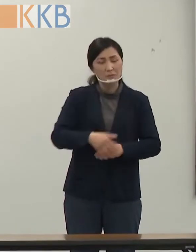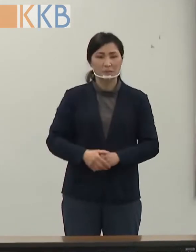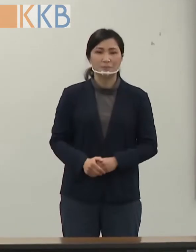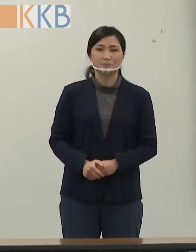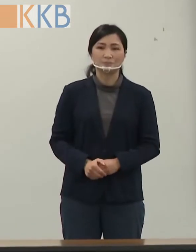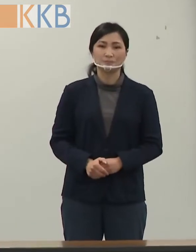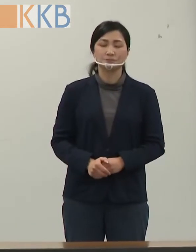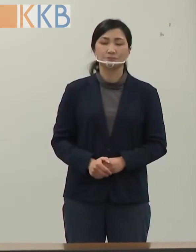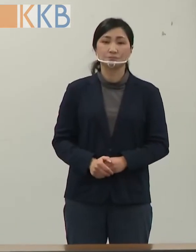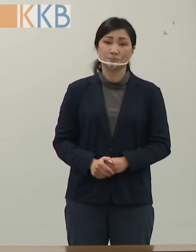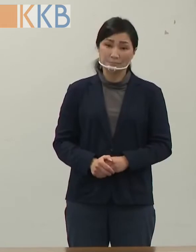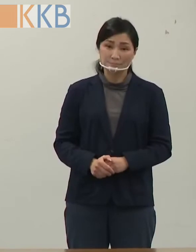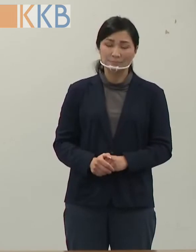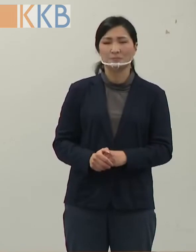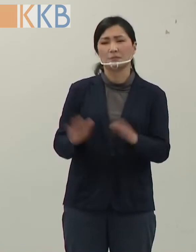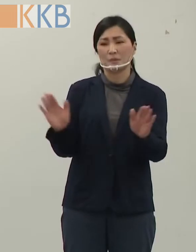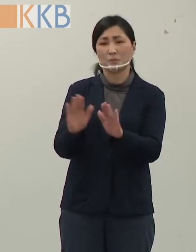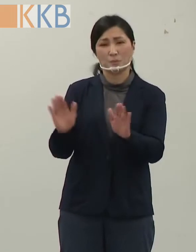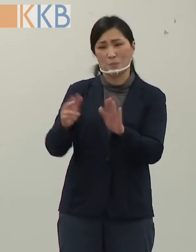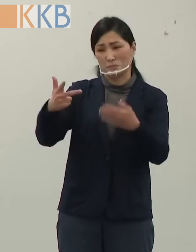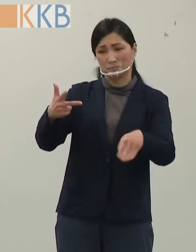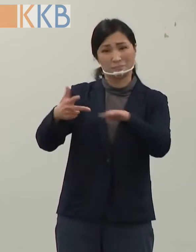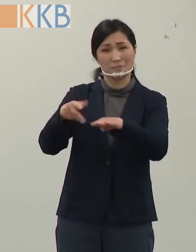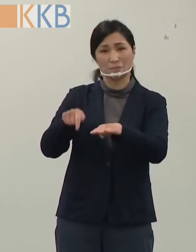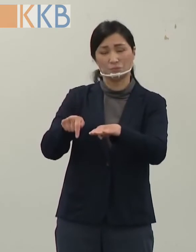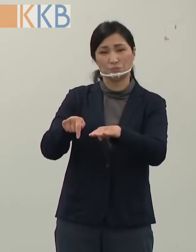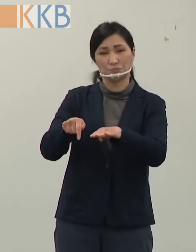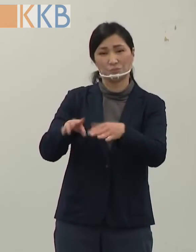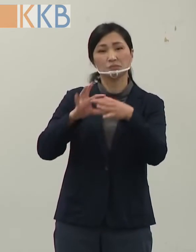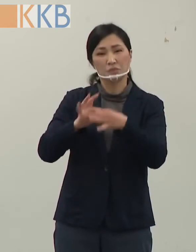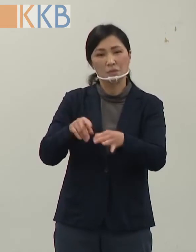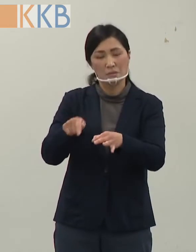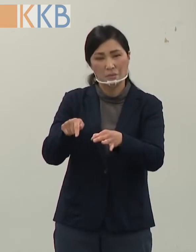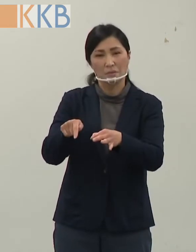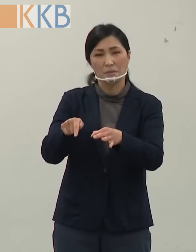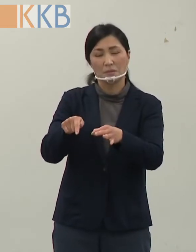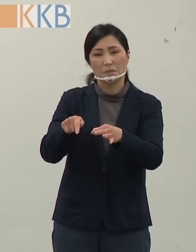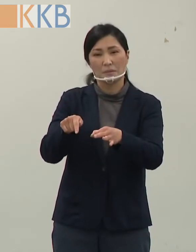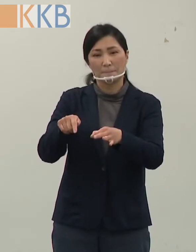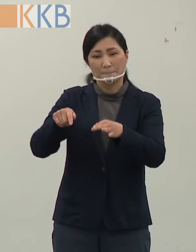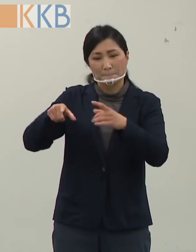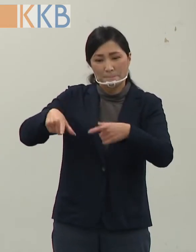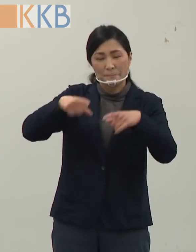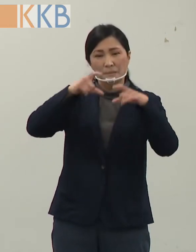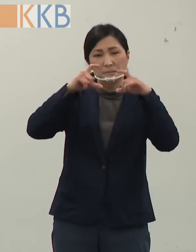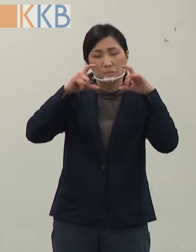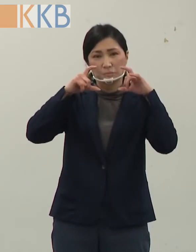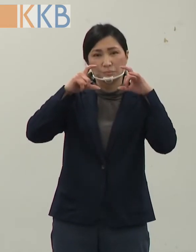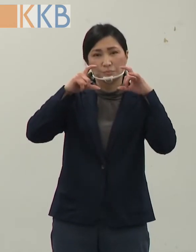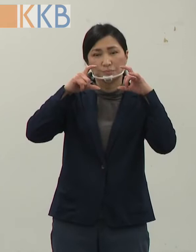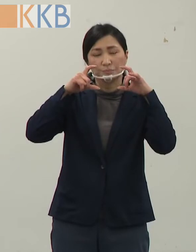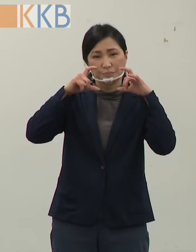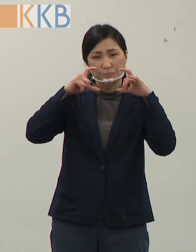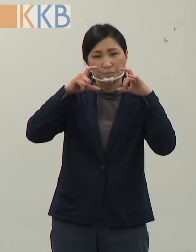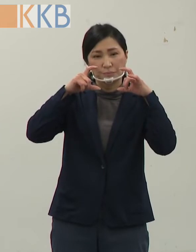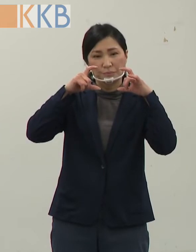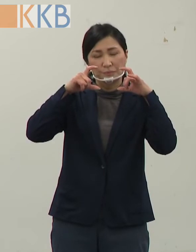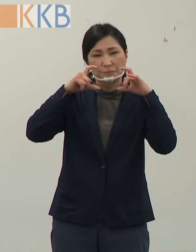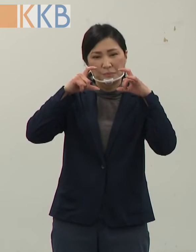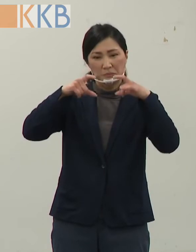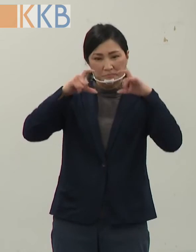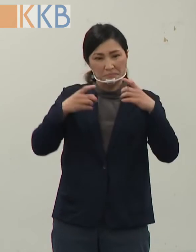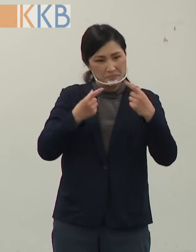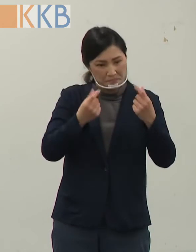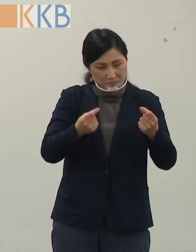どうしても児童施設でございますので、そのマスクを日常的に徹底することが難